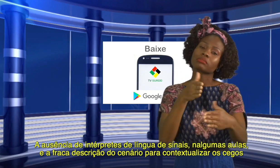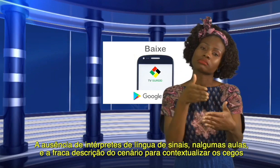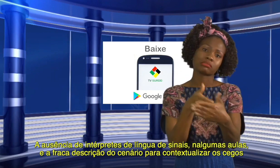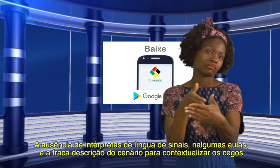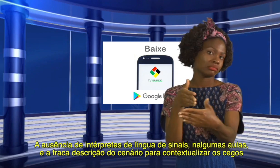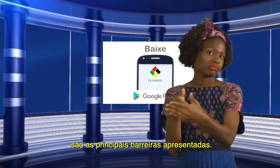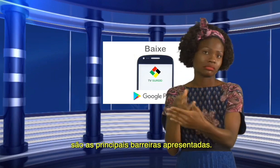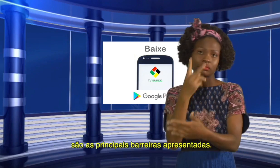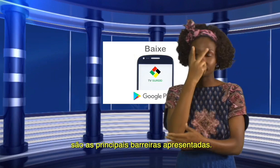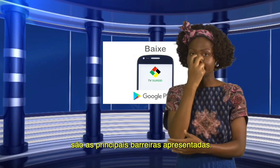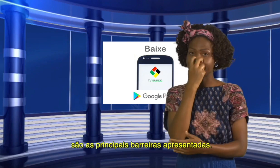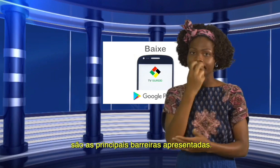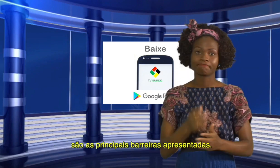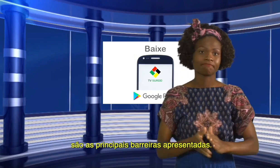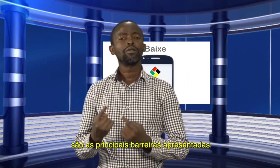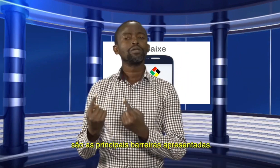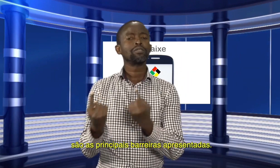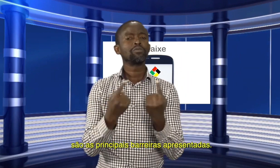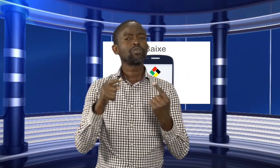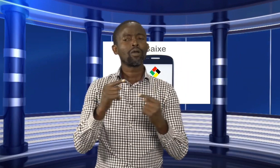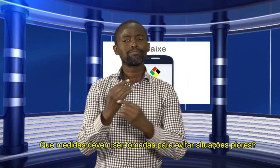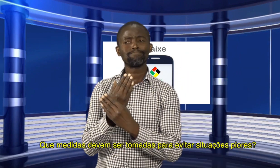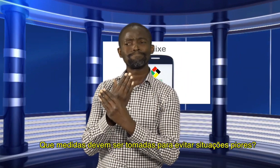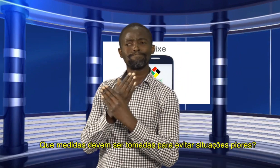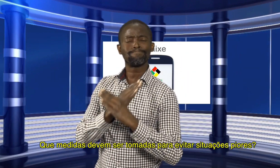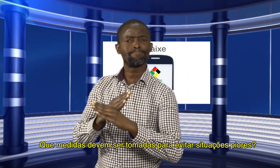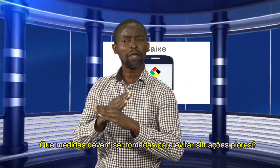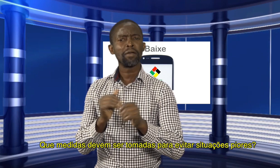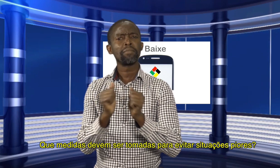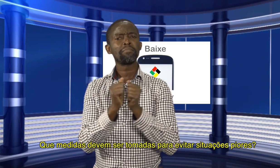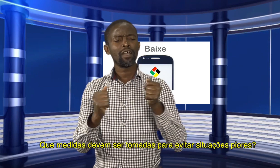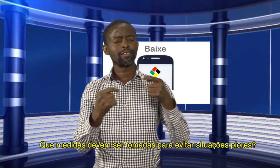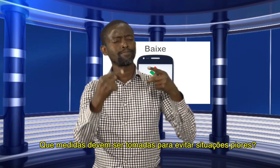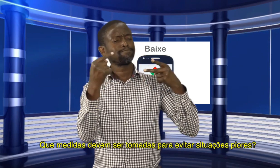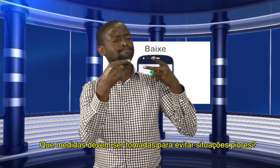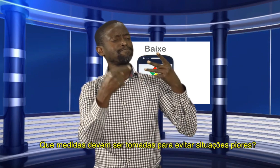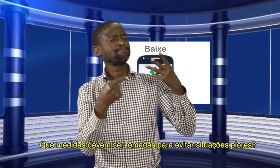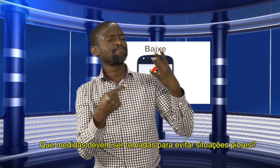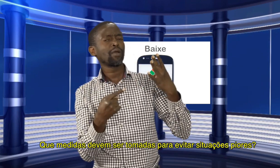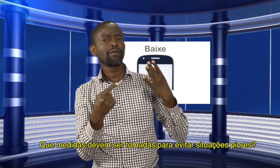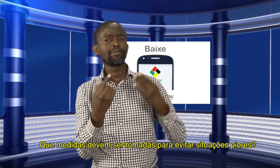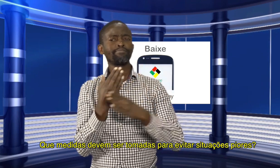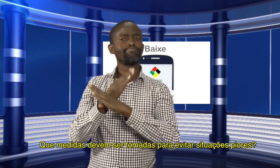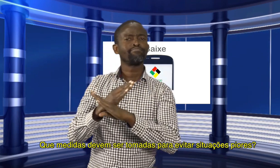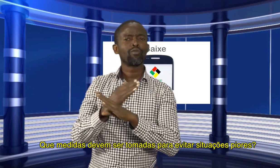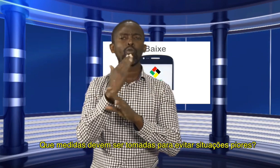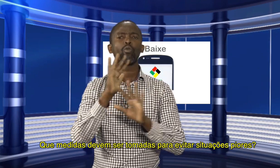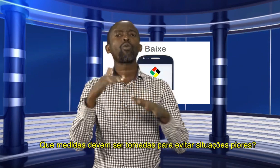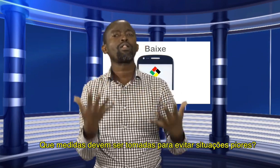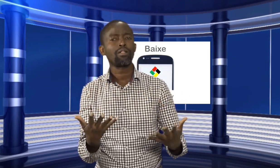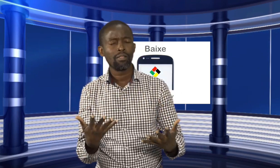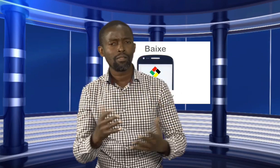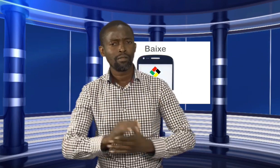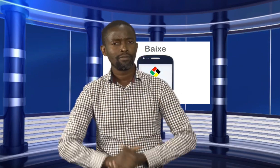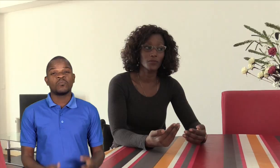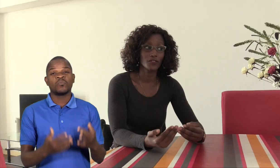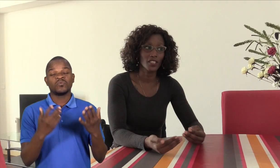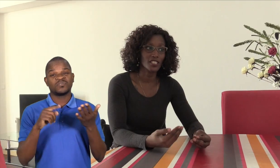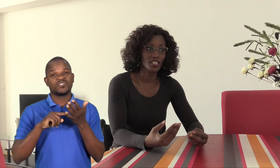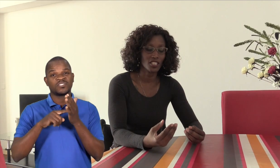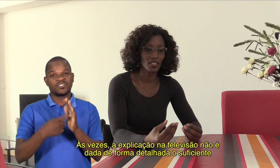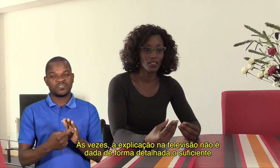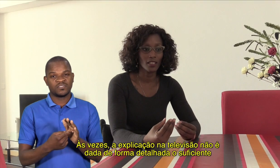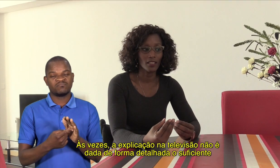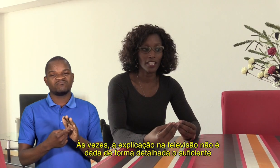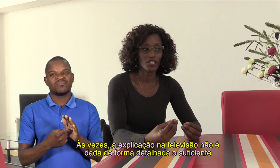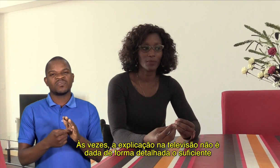cegos são as principais barreiras apresentadas. Que medidas devem ser tomadas para evitar situações piores? Por